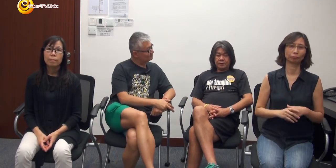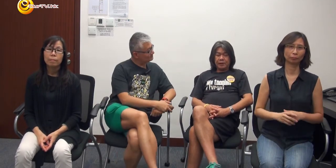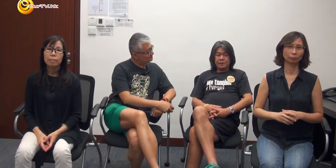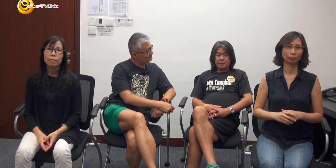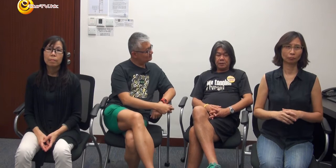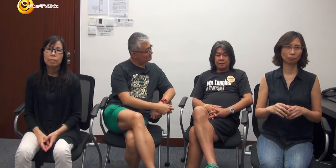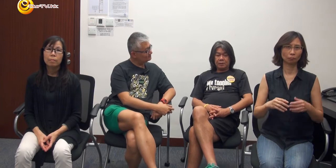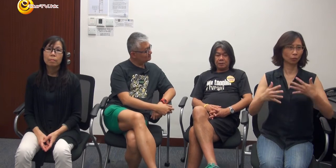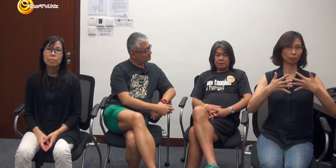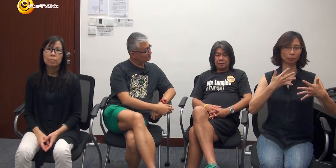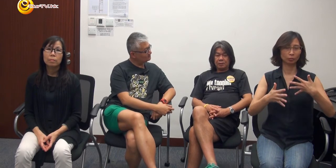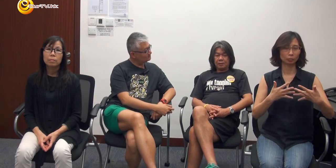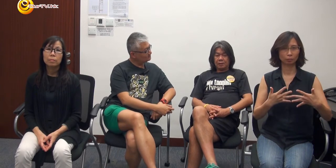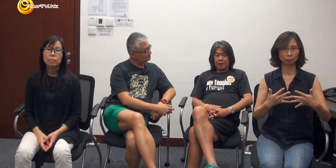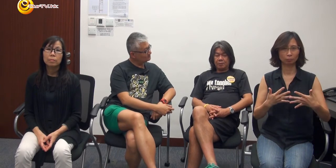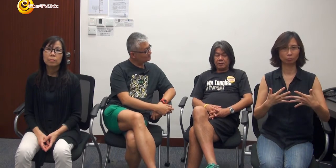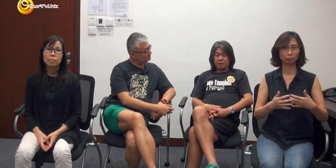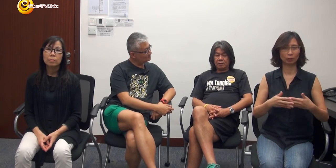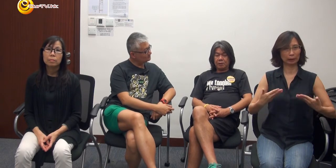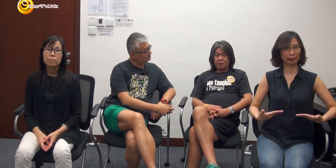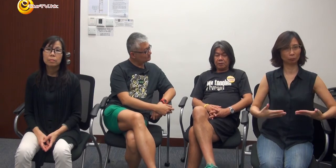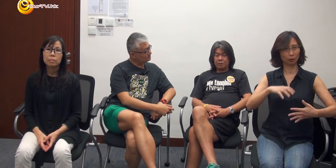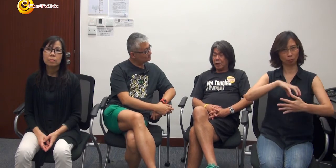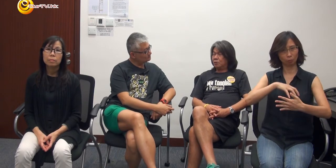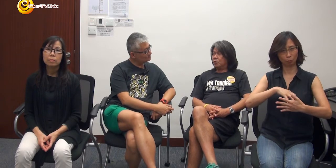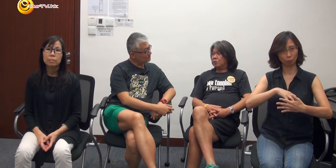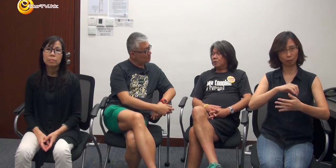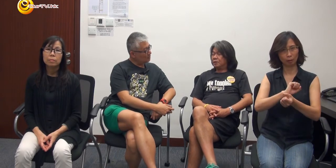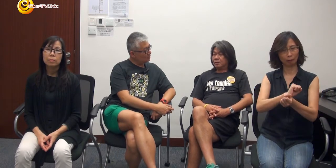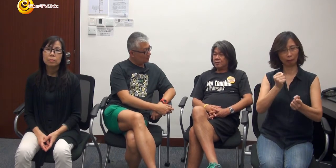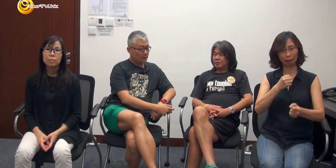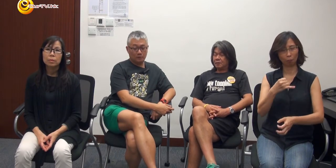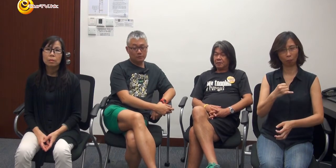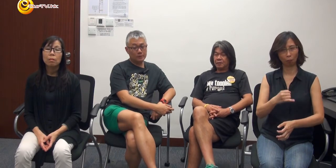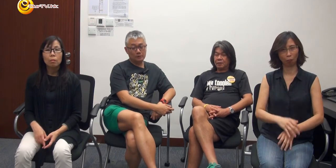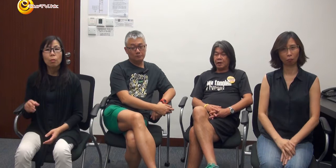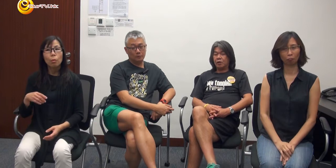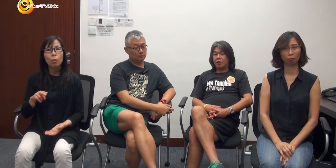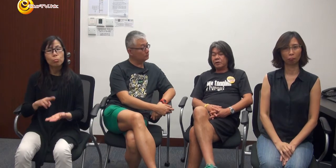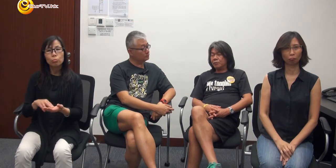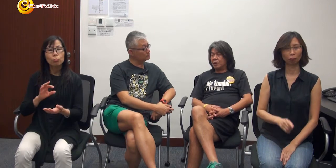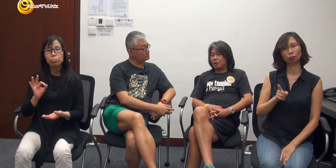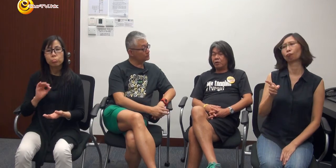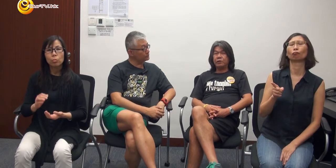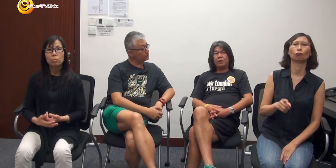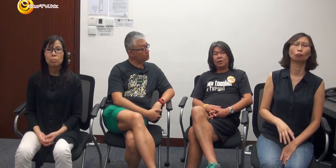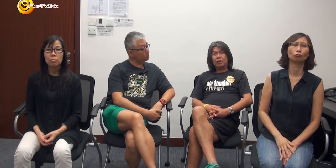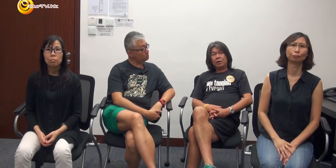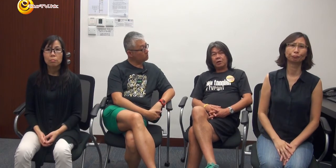成件事喺今日之內都解決唔到嘅。 係啊，我相信解決唔到。 因為佢